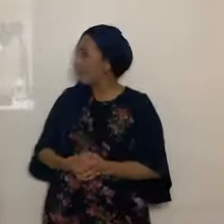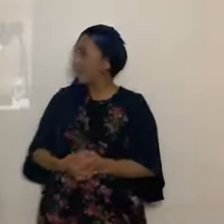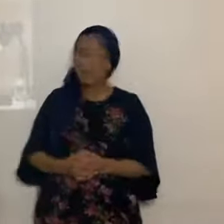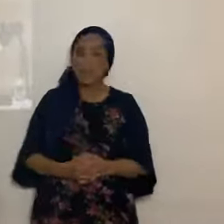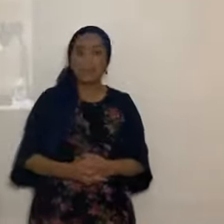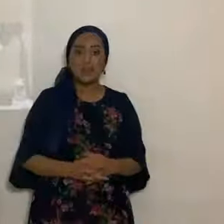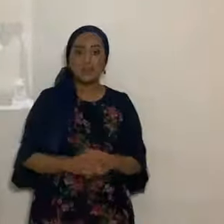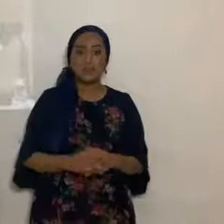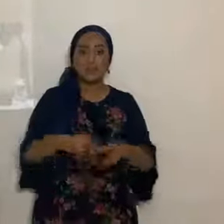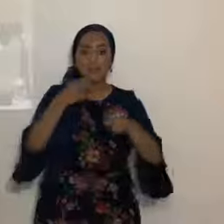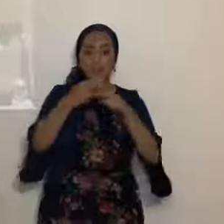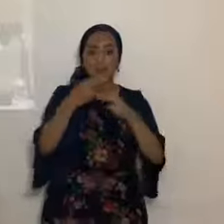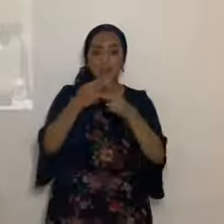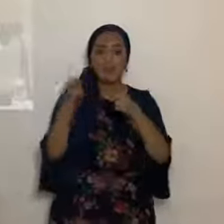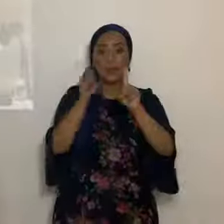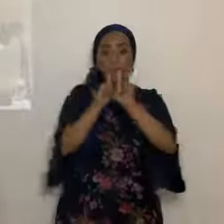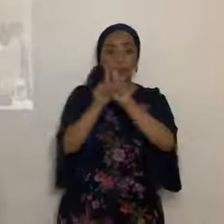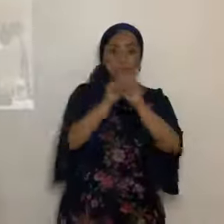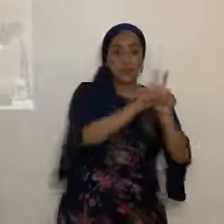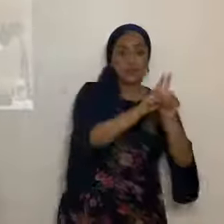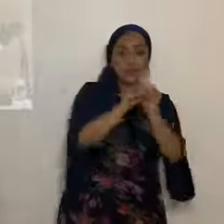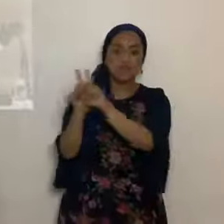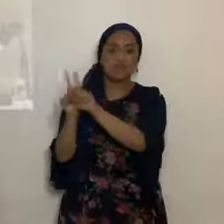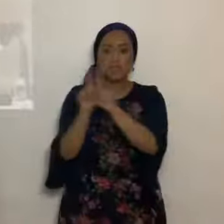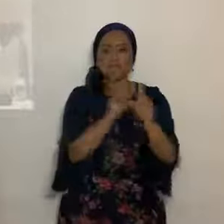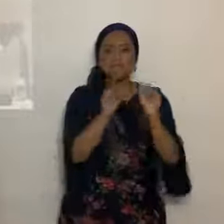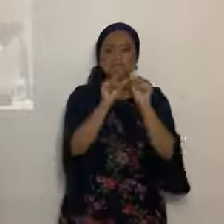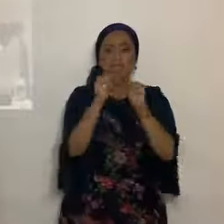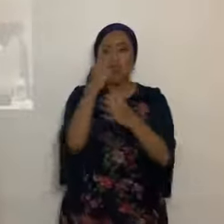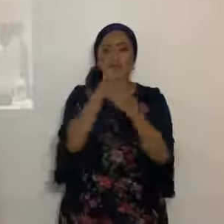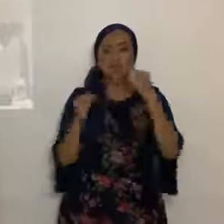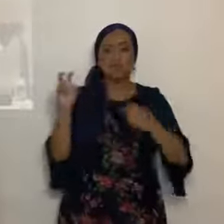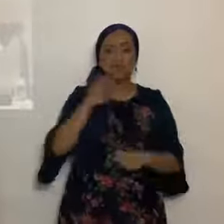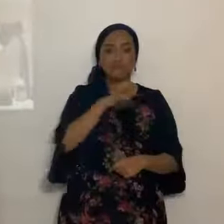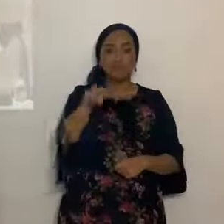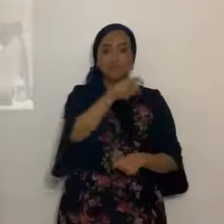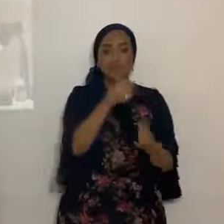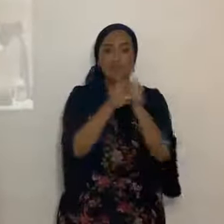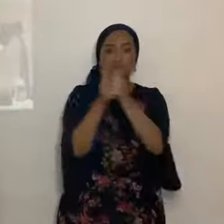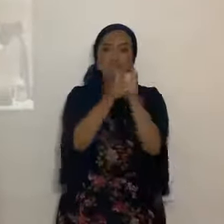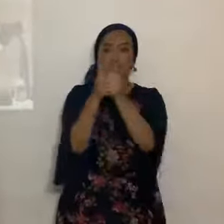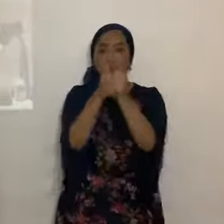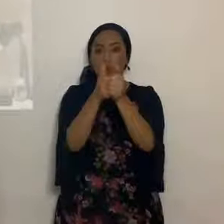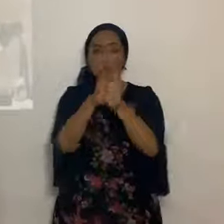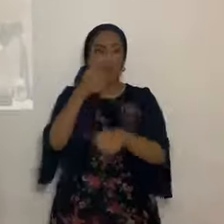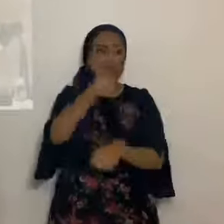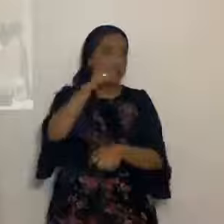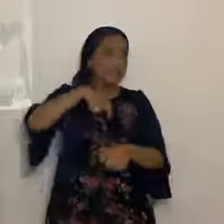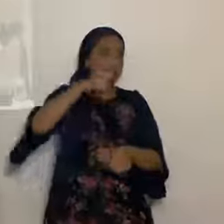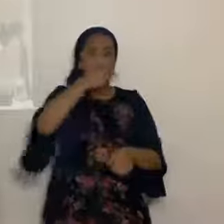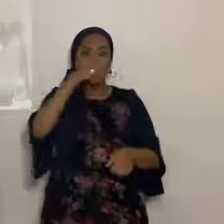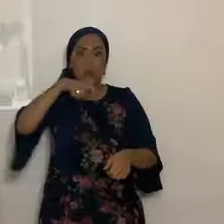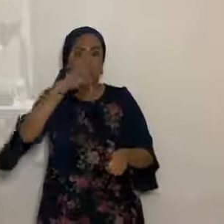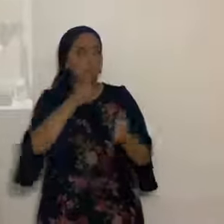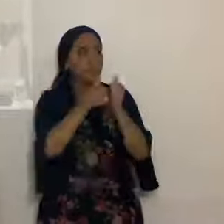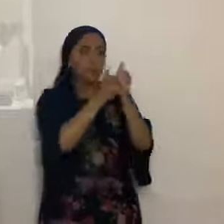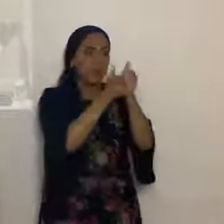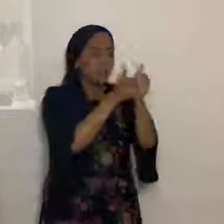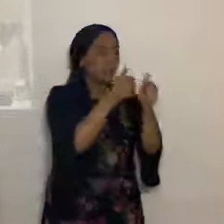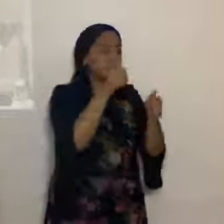Epafrodito, iba Pablo para acá, él iba para acá. O sea, todo el tiempo supliendo sus necesidades de Pablo, de Rab